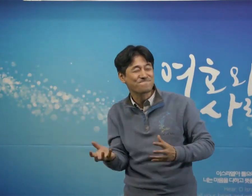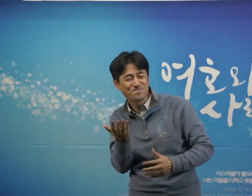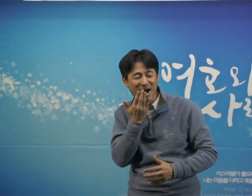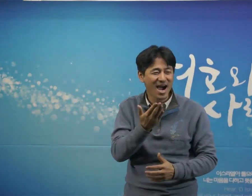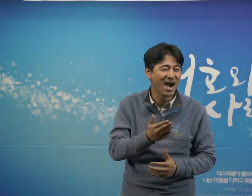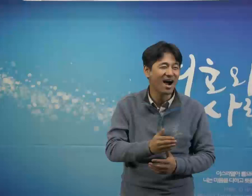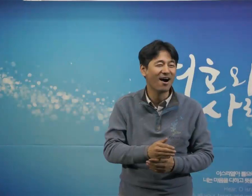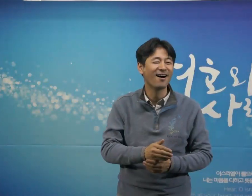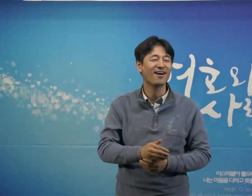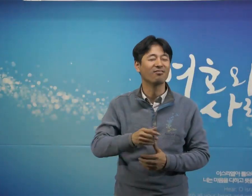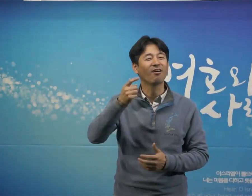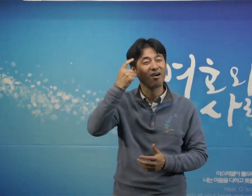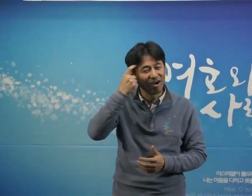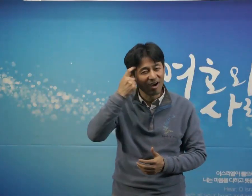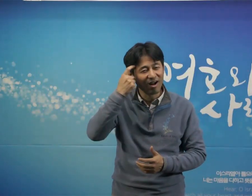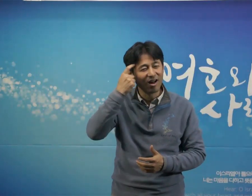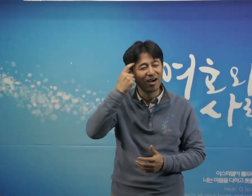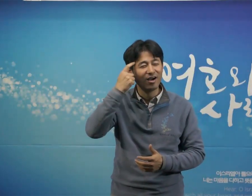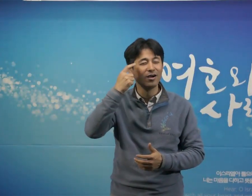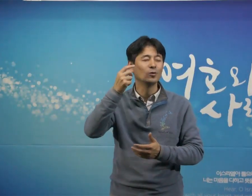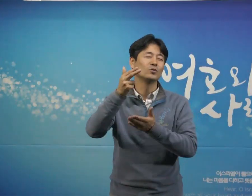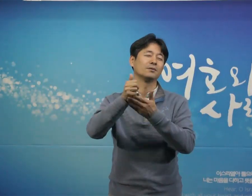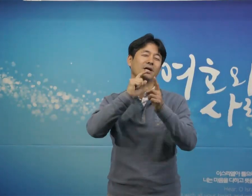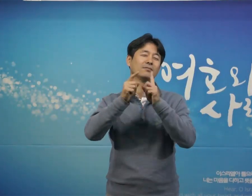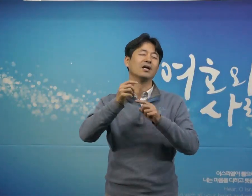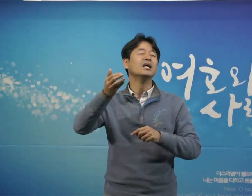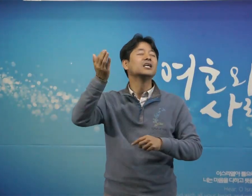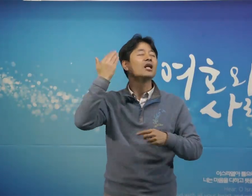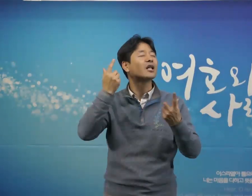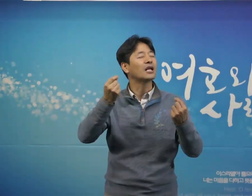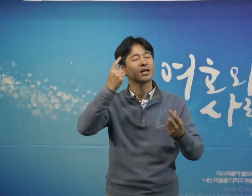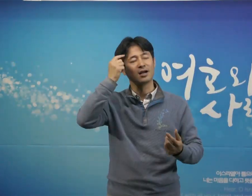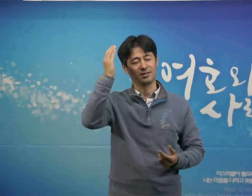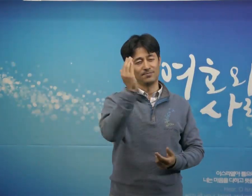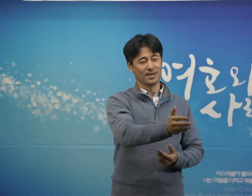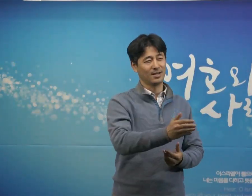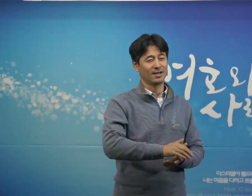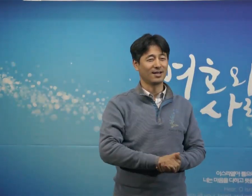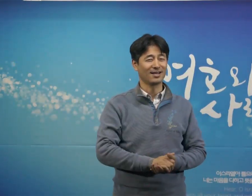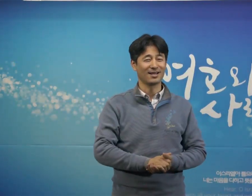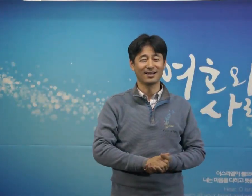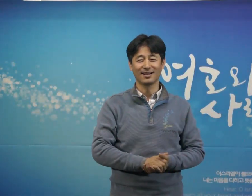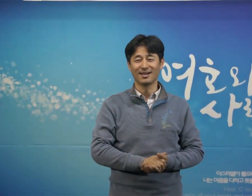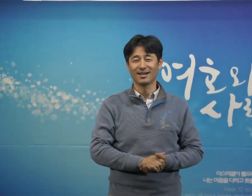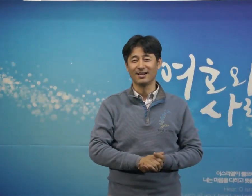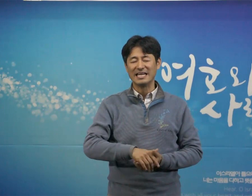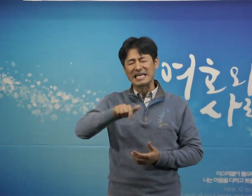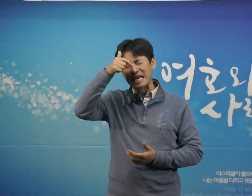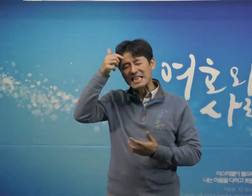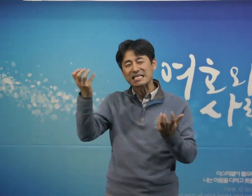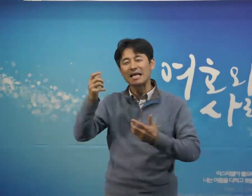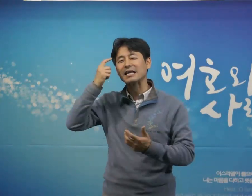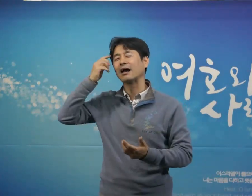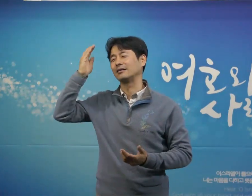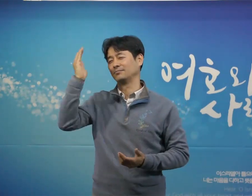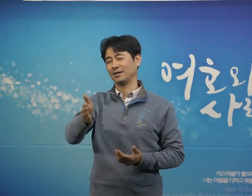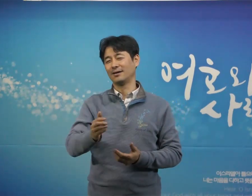그랬던 것처럼 우리가 가능하겠다라고 생각했는데 주님께서는 예전의 일을 기억하지 말라, 옛적